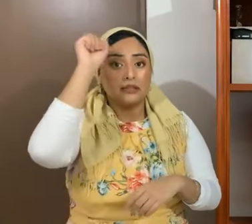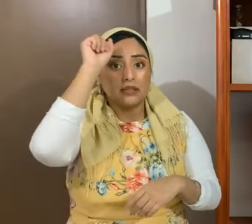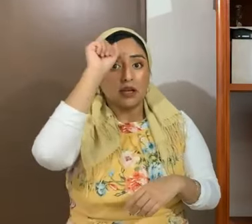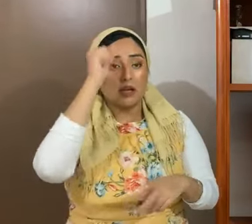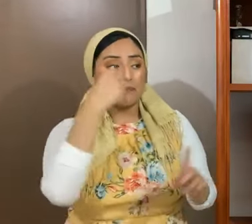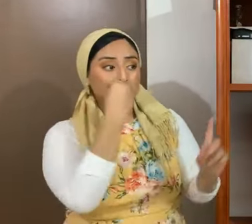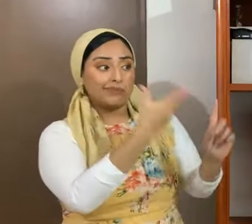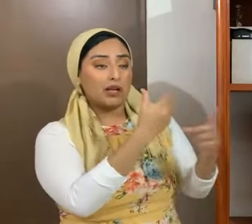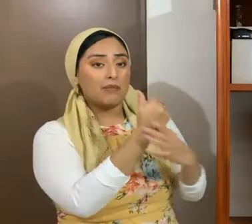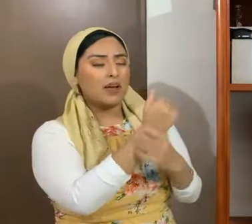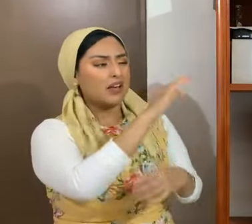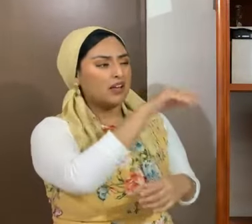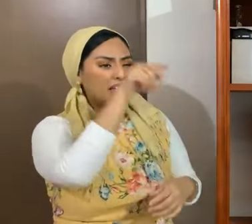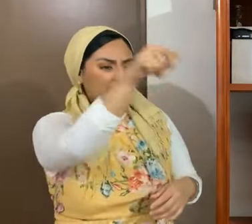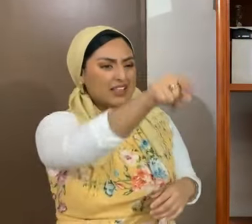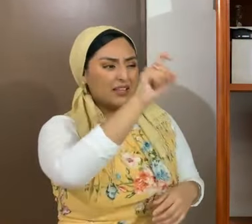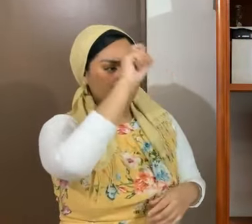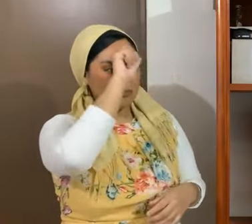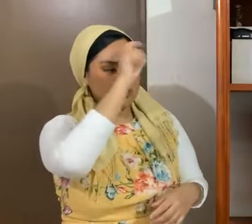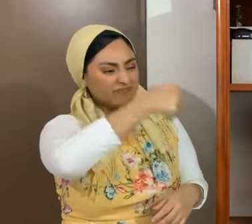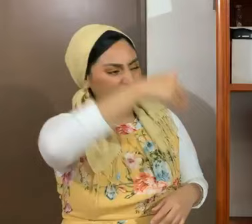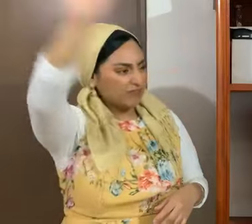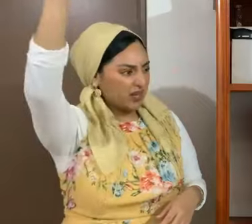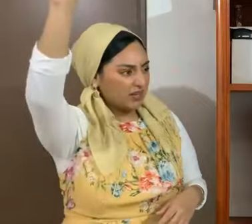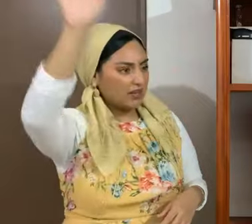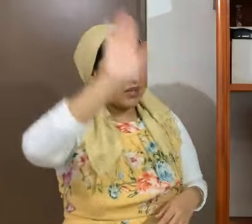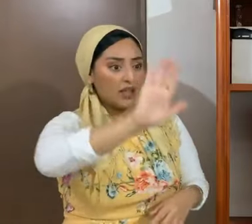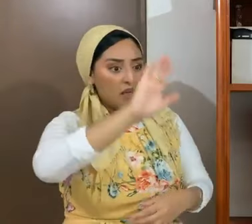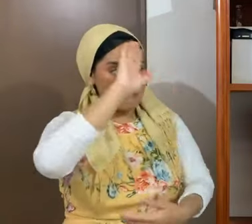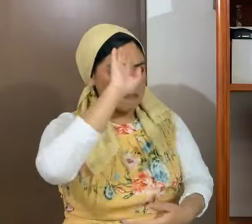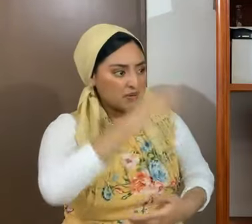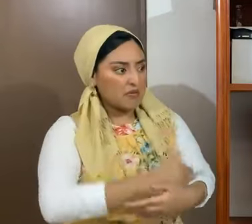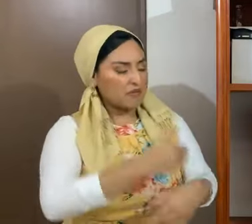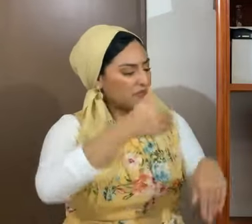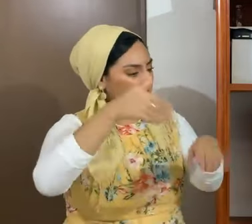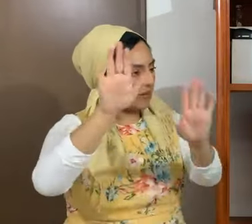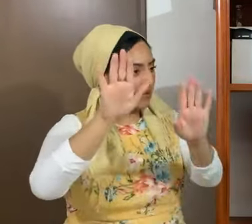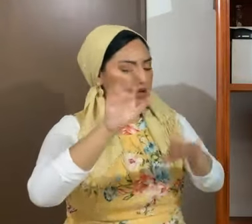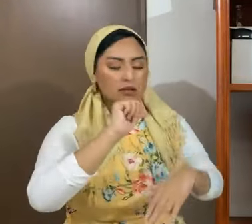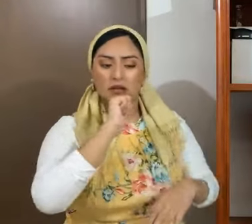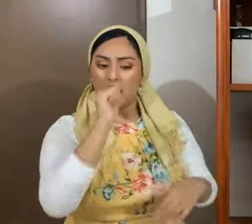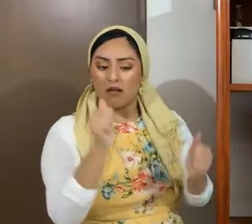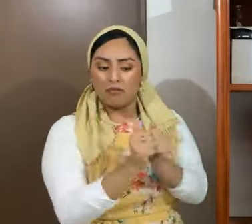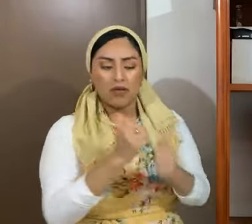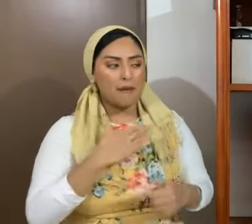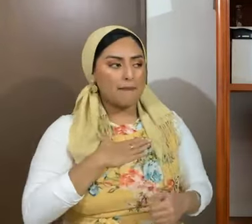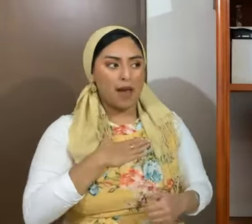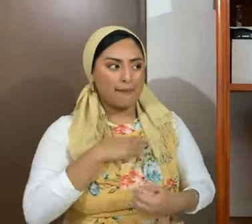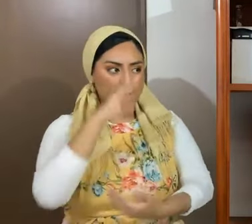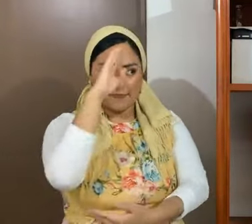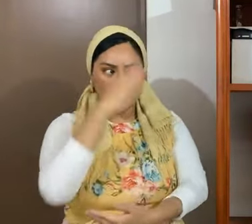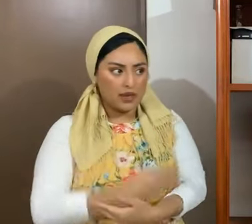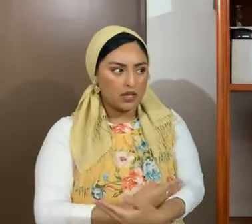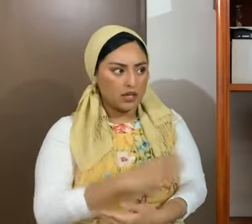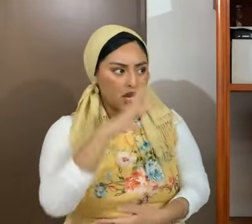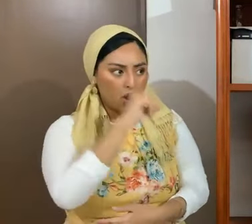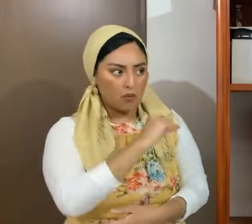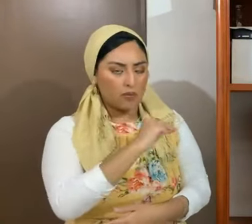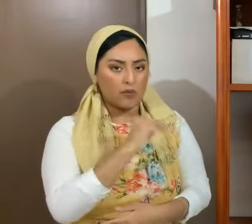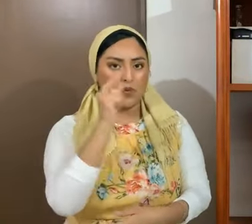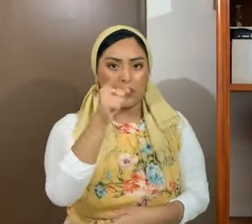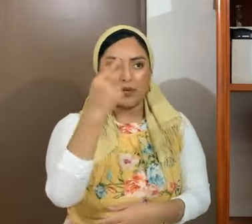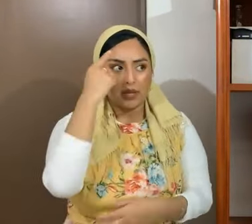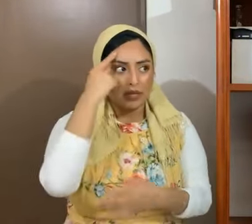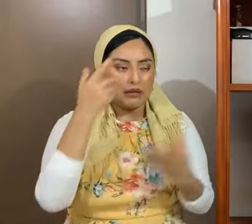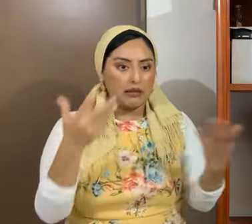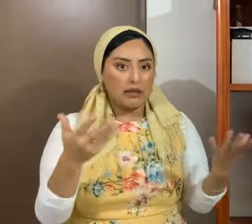dijo a Abraham, echa a esta sierva y a su hijo, porque el hijo de esta sierva no ha de heredar con Isaac mi hijo. Aquí podríamos pensar, bueno, esto